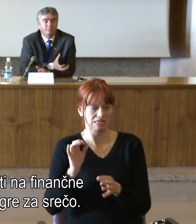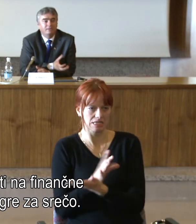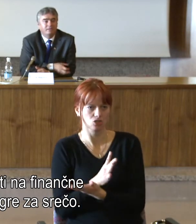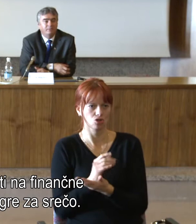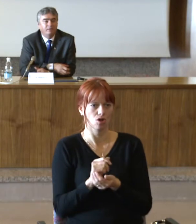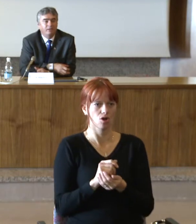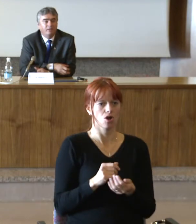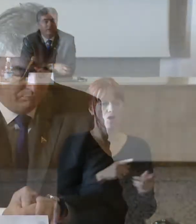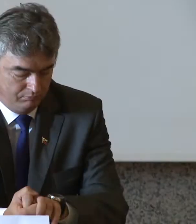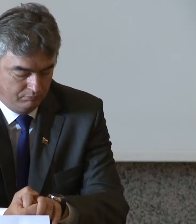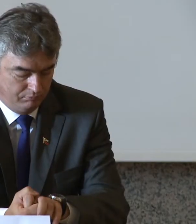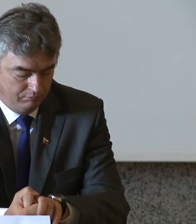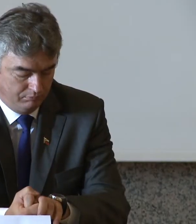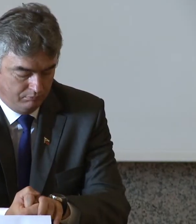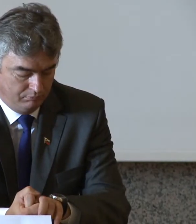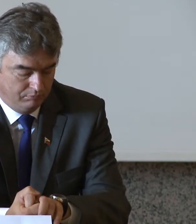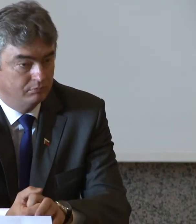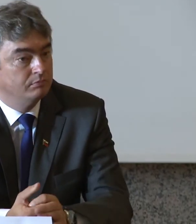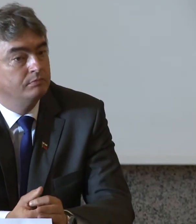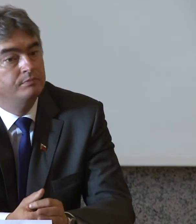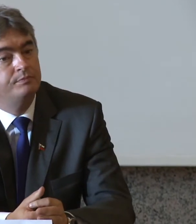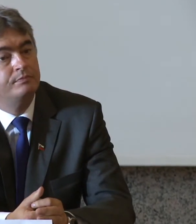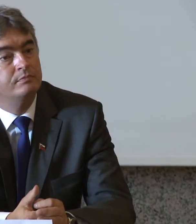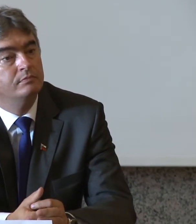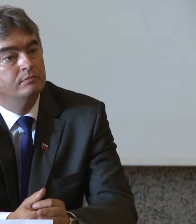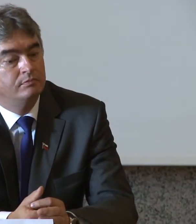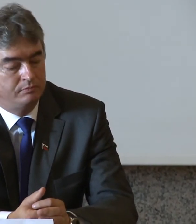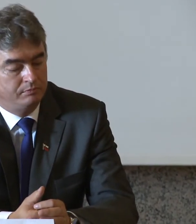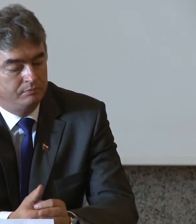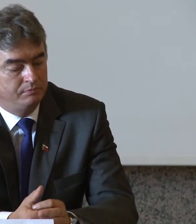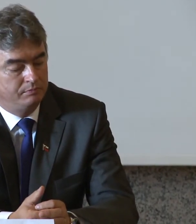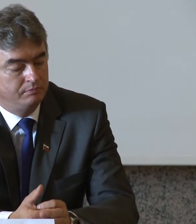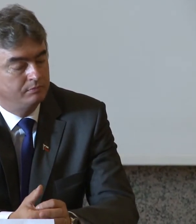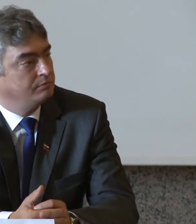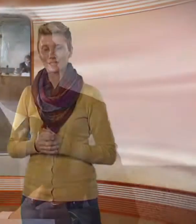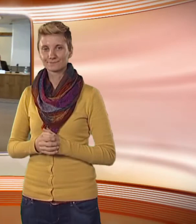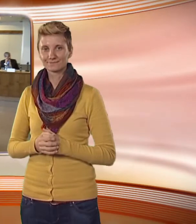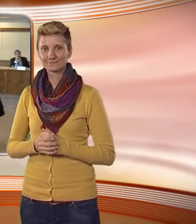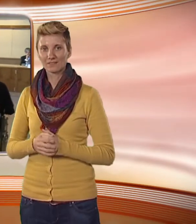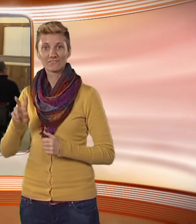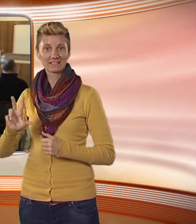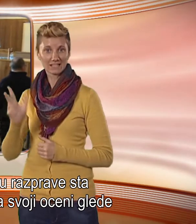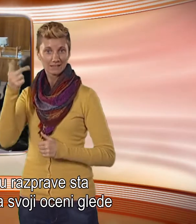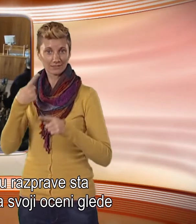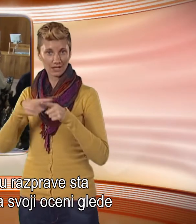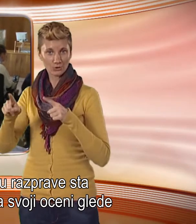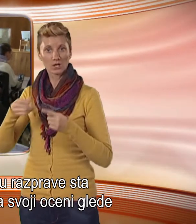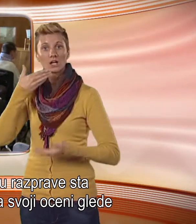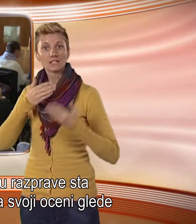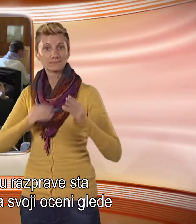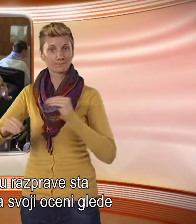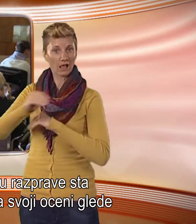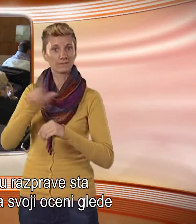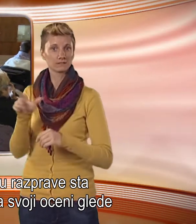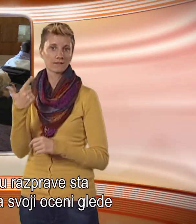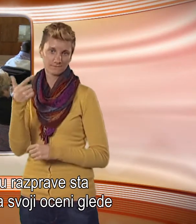dokaj zaprt sistem invalidskih organizacij, v kateri se invalidi združujejo. V tretjem delu